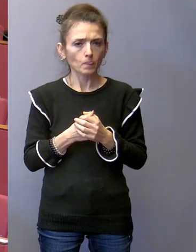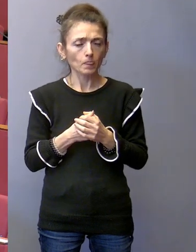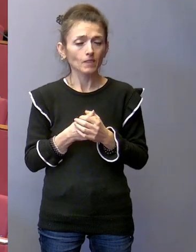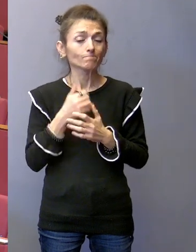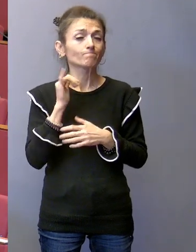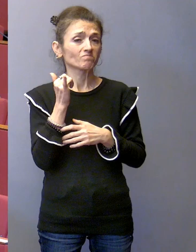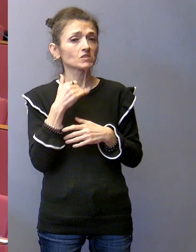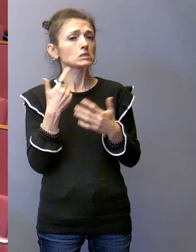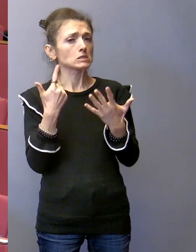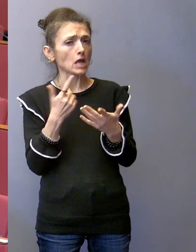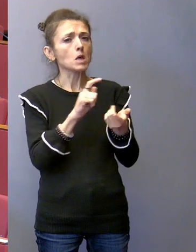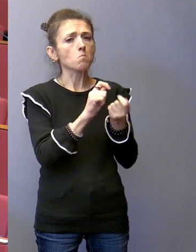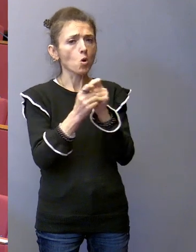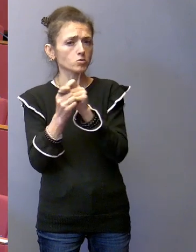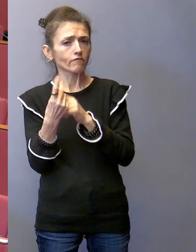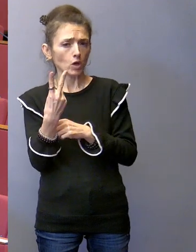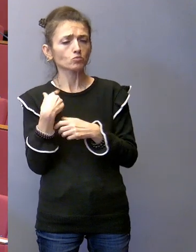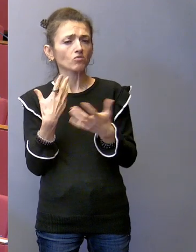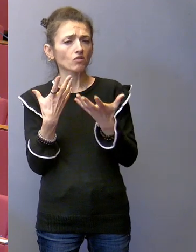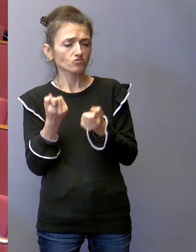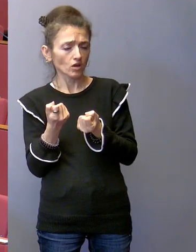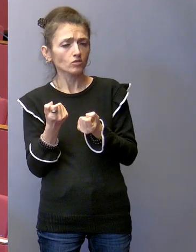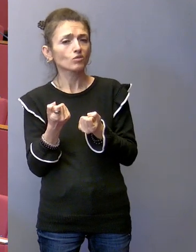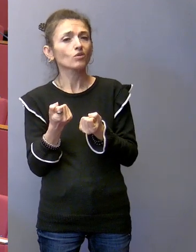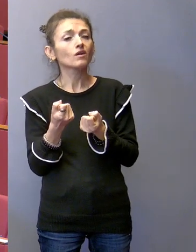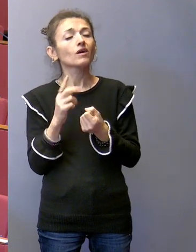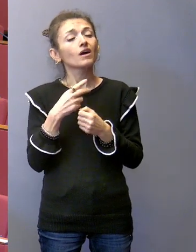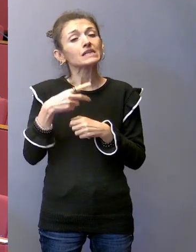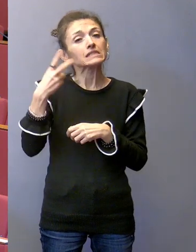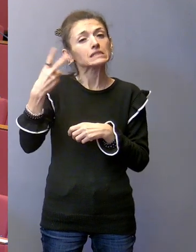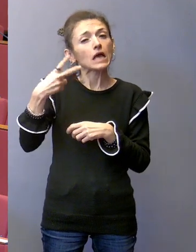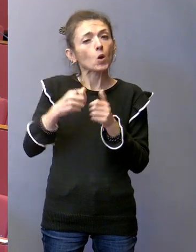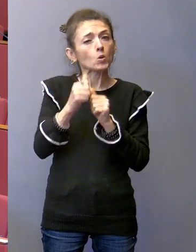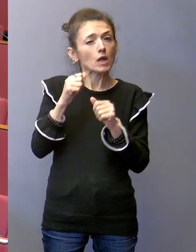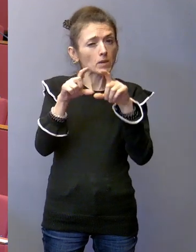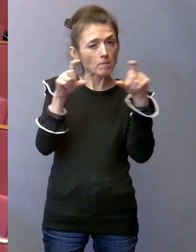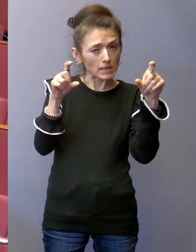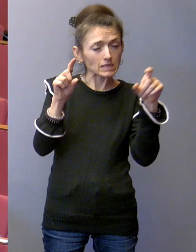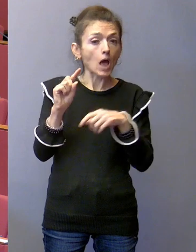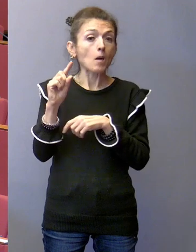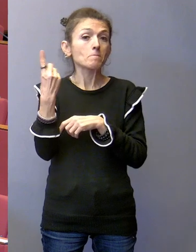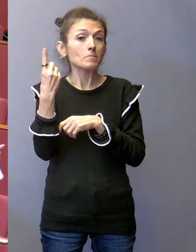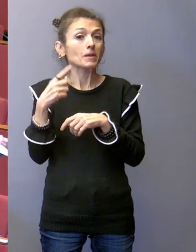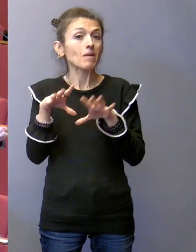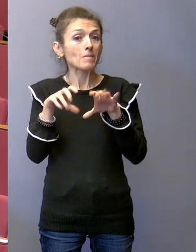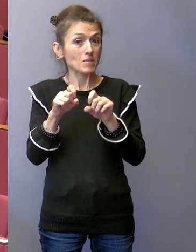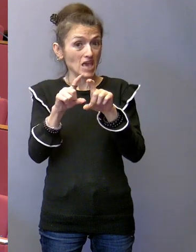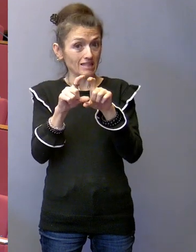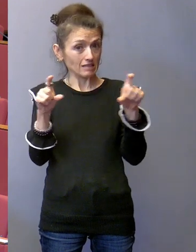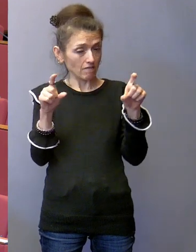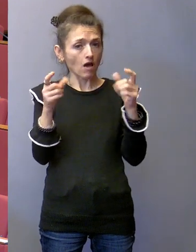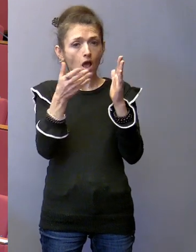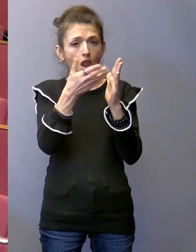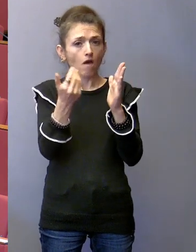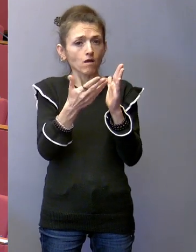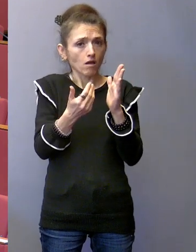Sì Sul 7 le accolgo tutte e due quindi la seconda premessa e la prima impegnativa le togliamo però vorrei